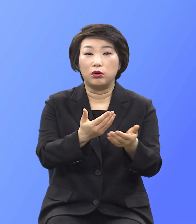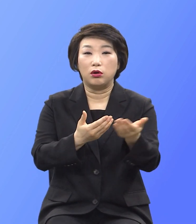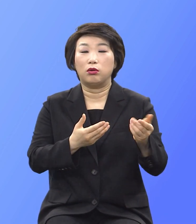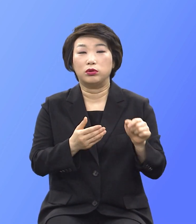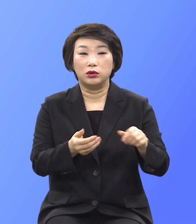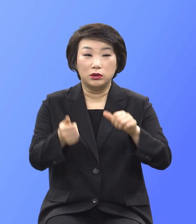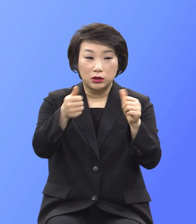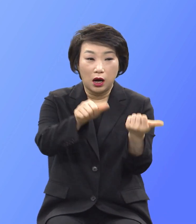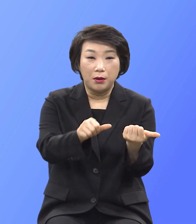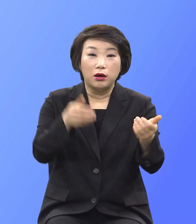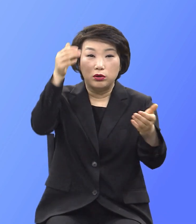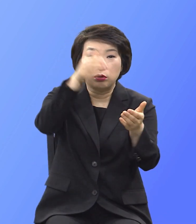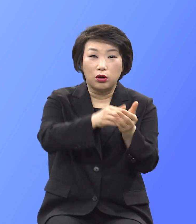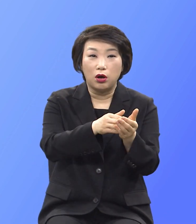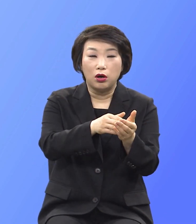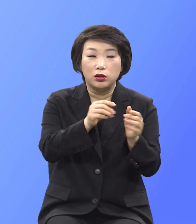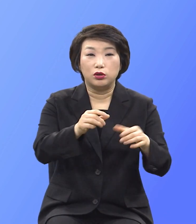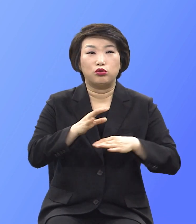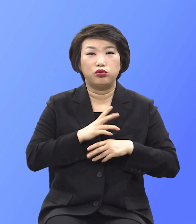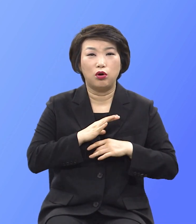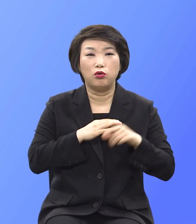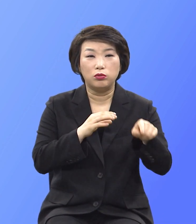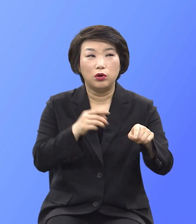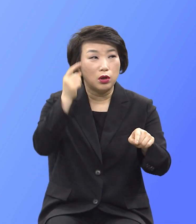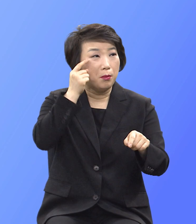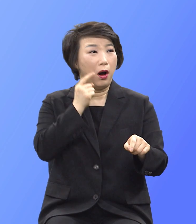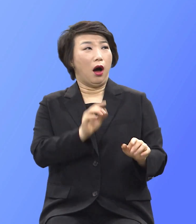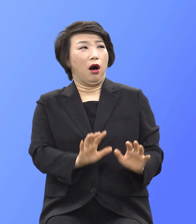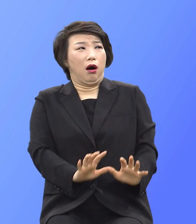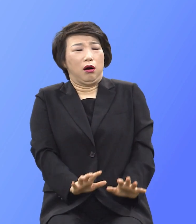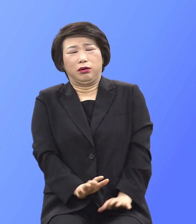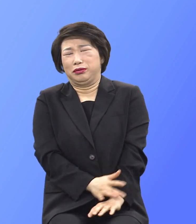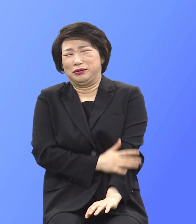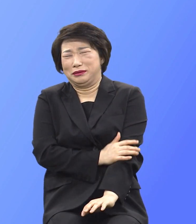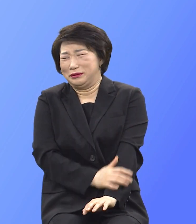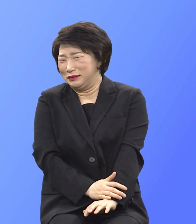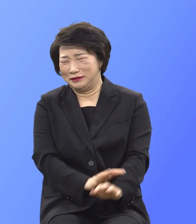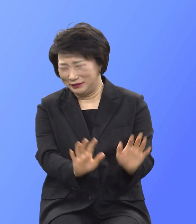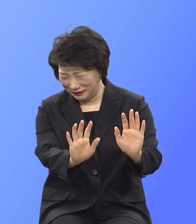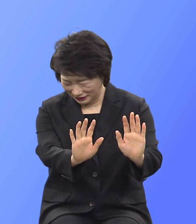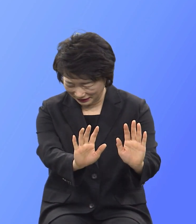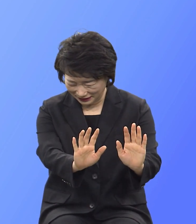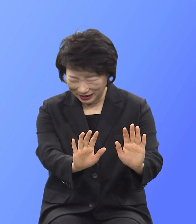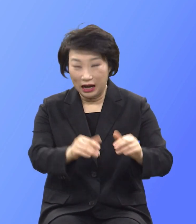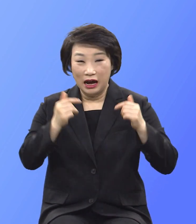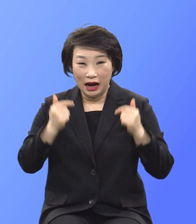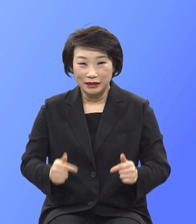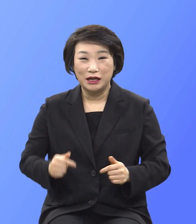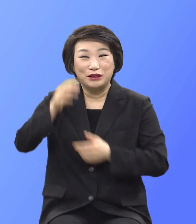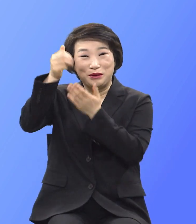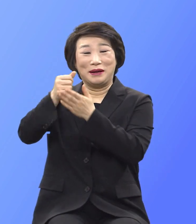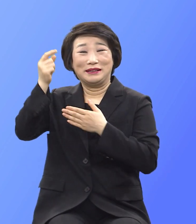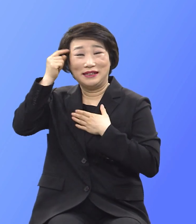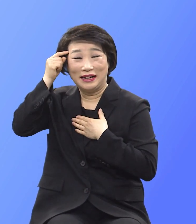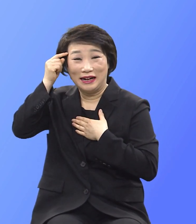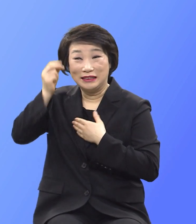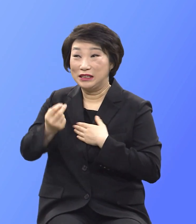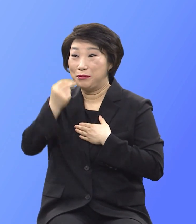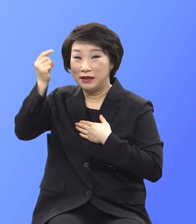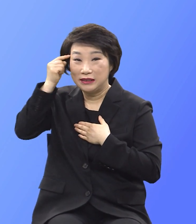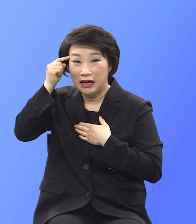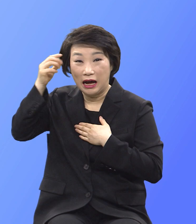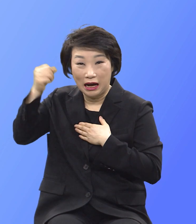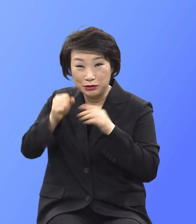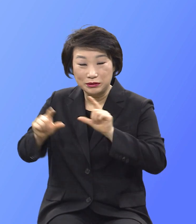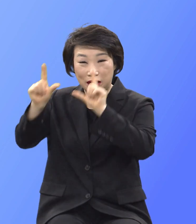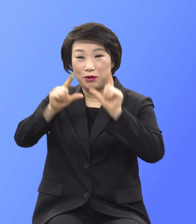그 사망에 이르게 되는 두려움을 생각할 때 얼마나 항상 성령의 생각, 생명의